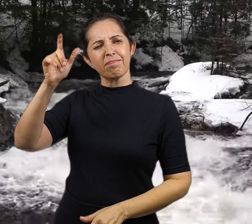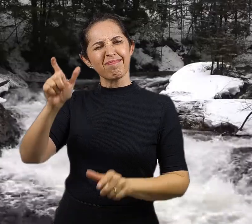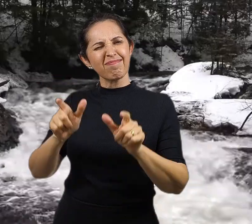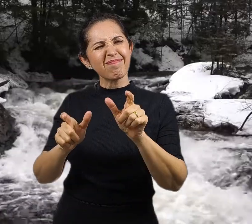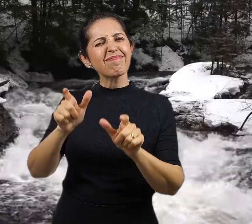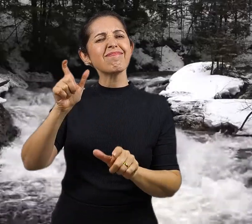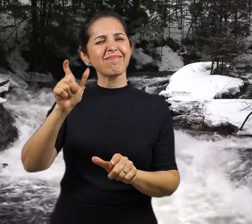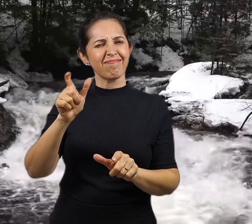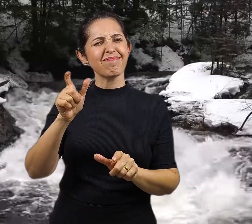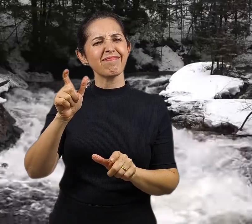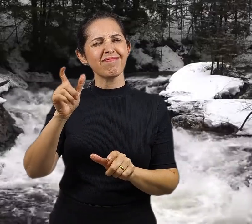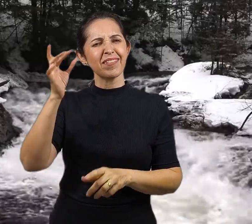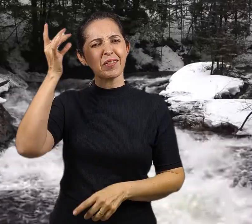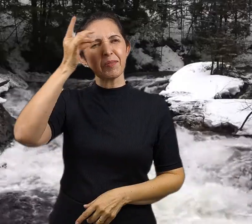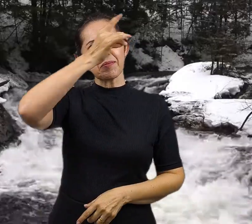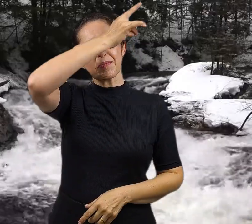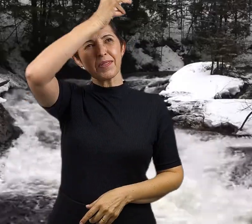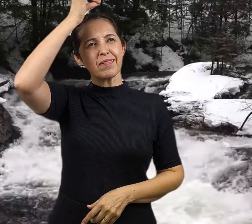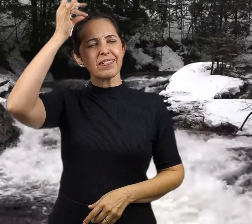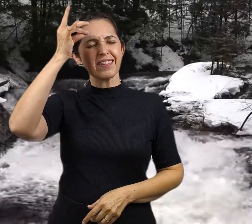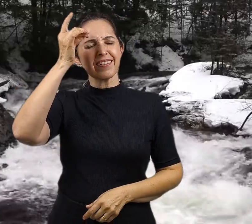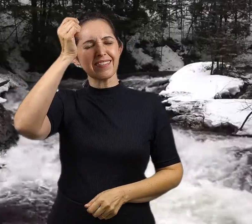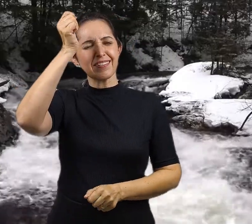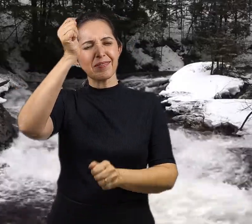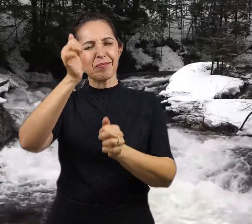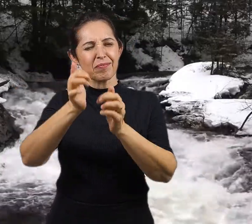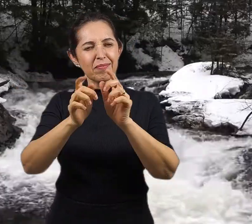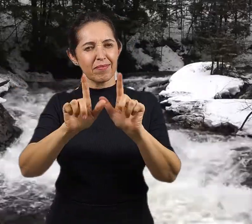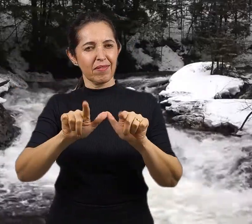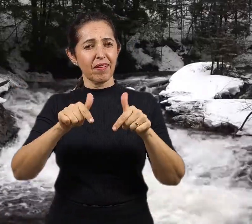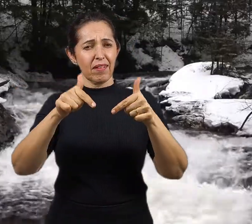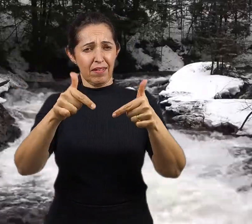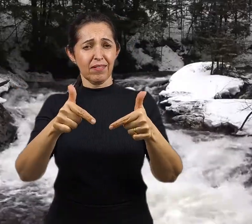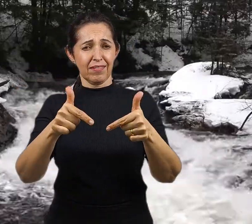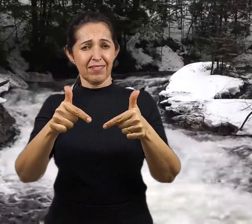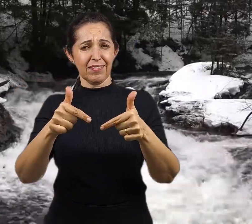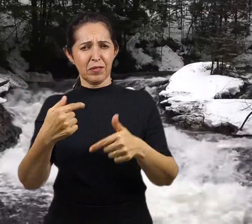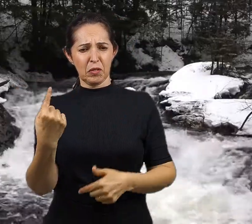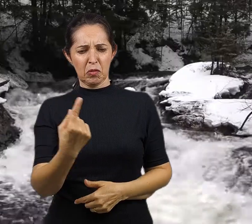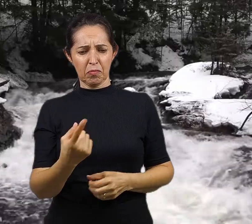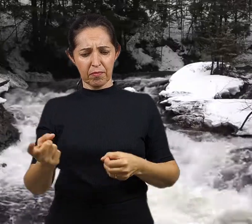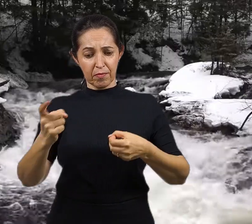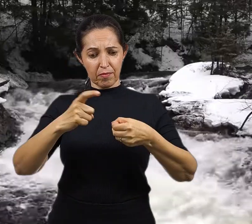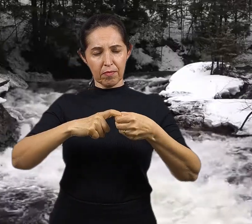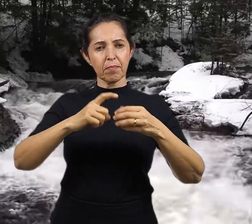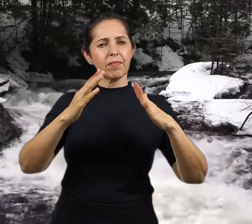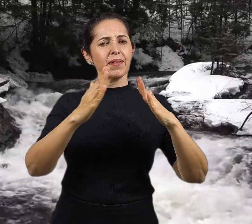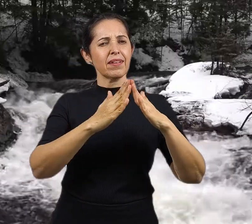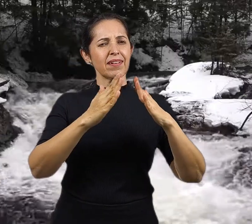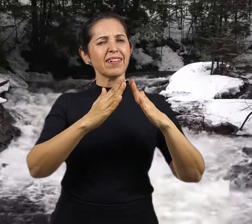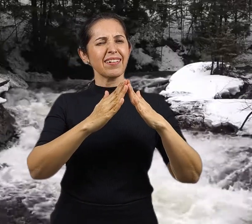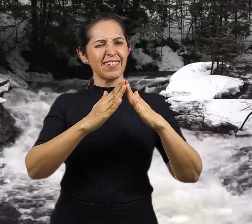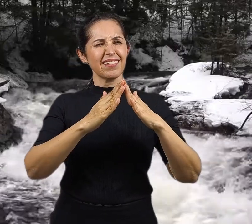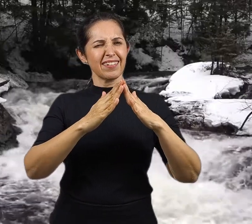palavra. Ó Senhor. E saiamos da tua casa edificados para a glória do teu nome, em nome de